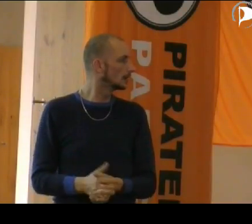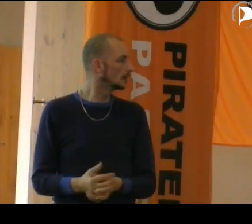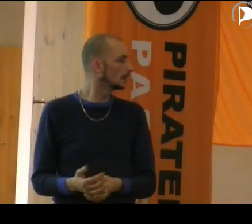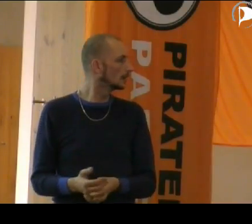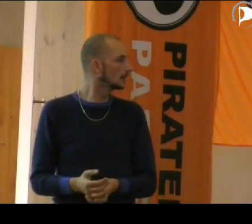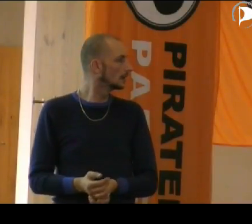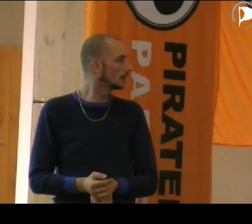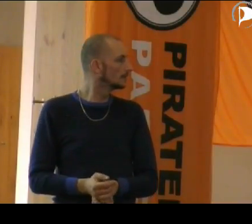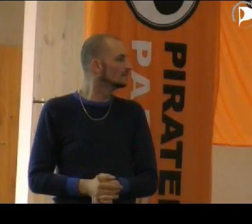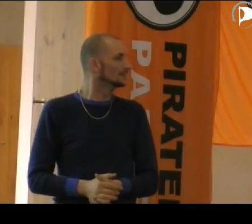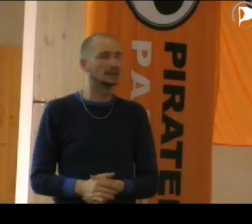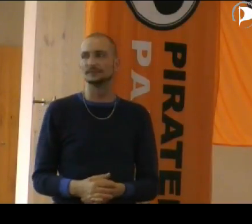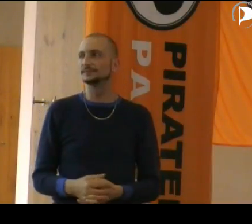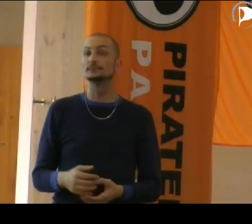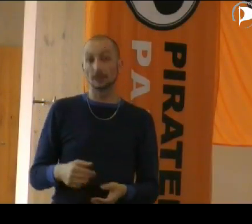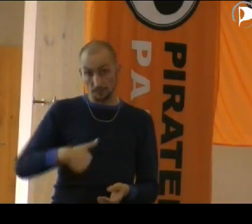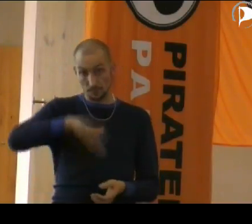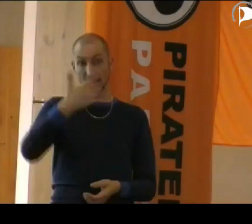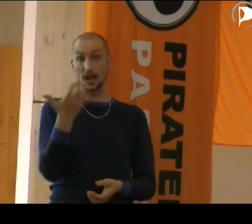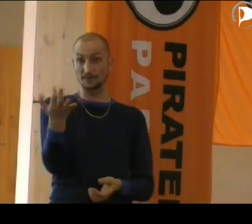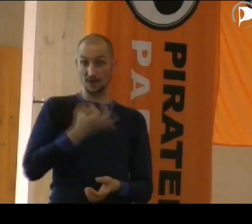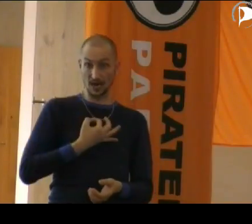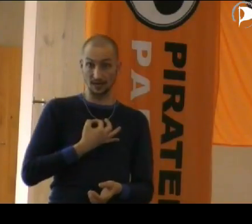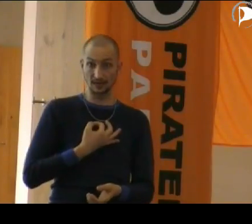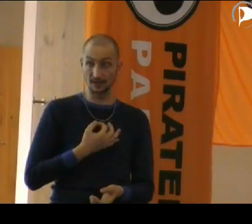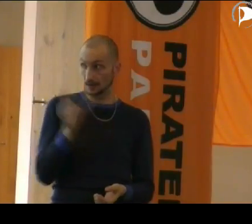gibt es weitere fragen an die kandidaten